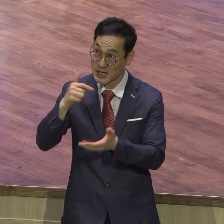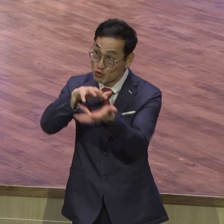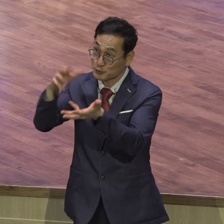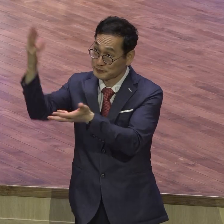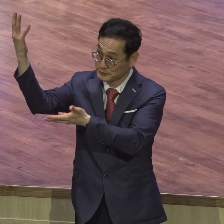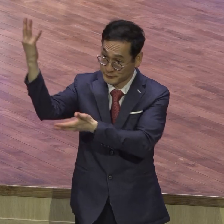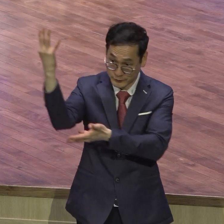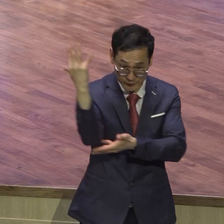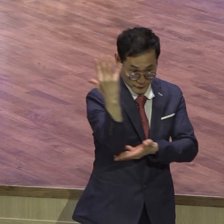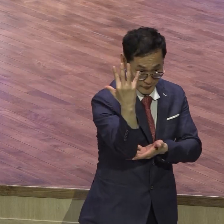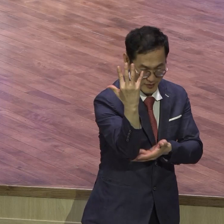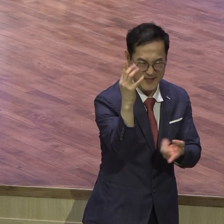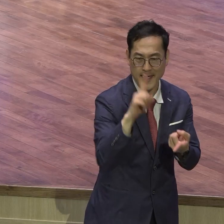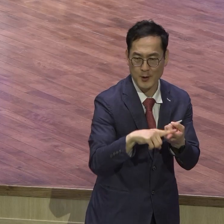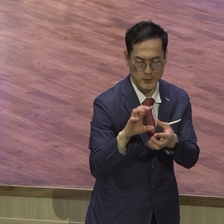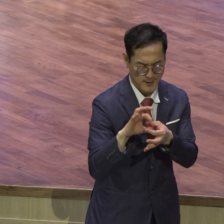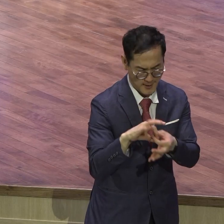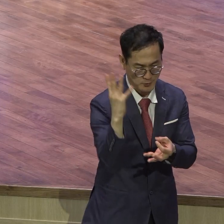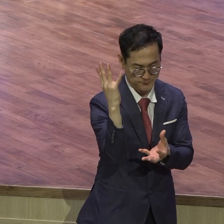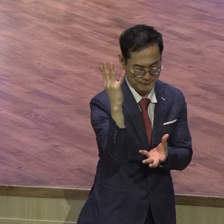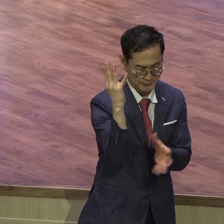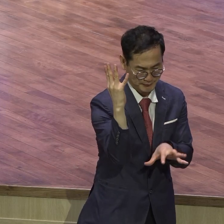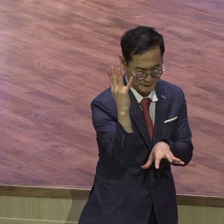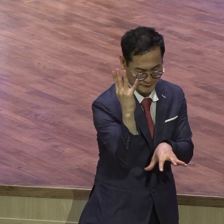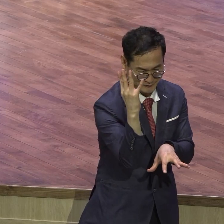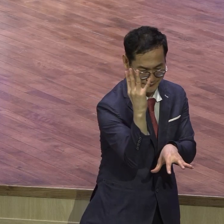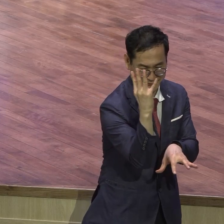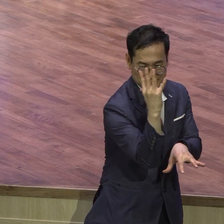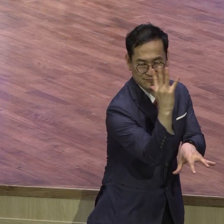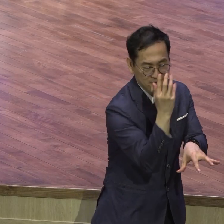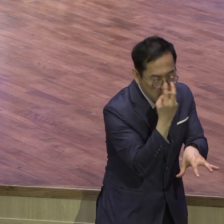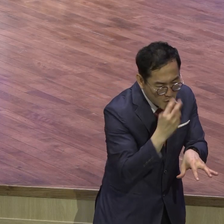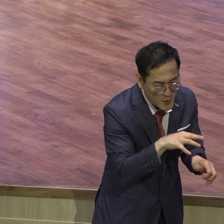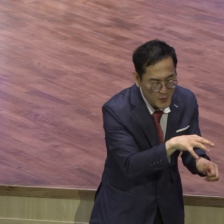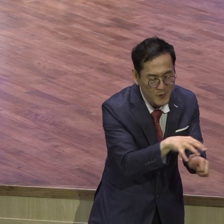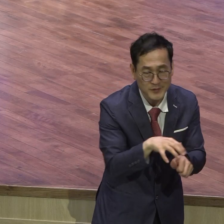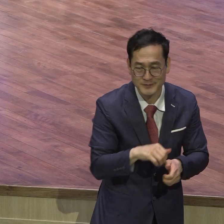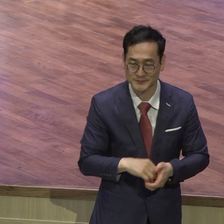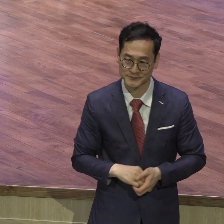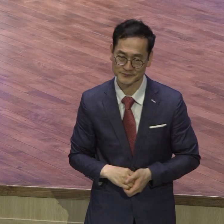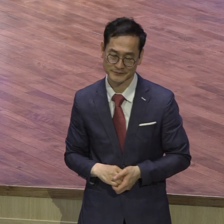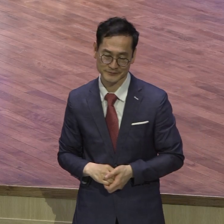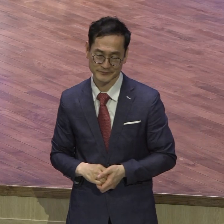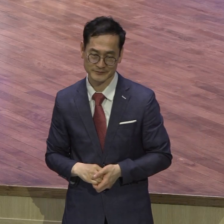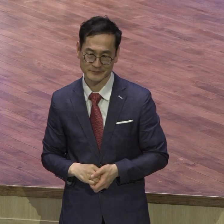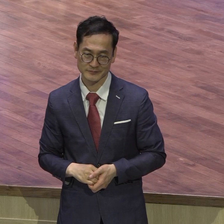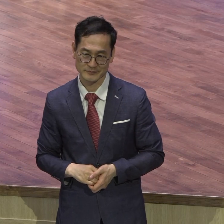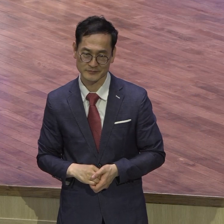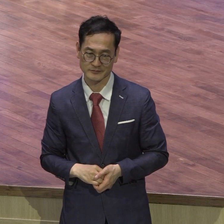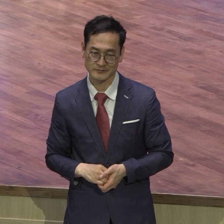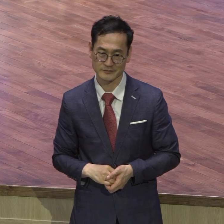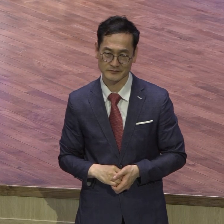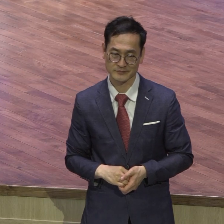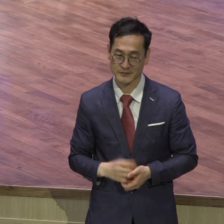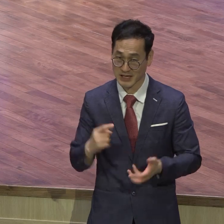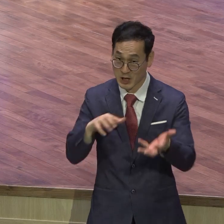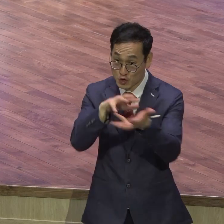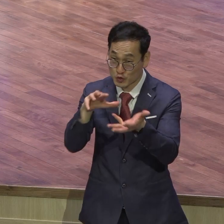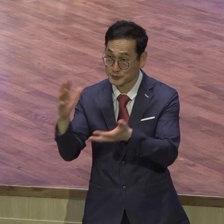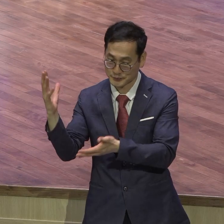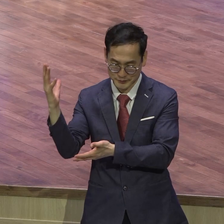3절 6절 보세요 구름이 성막 위에 떠오를 때는 이스라엘 자순이 그 모든